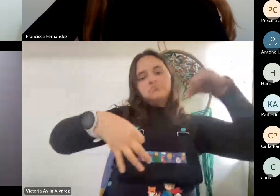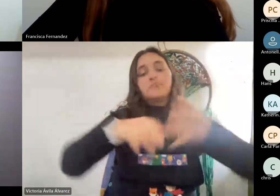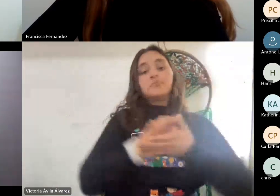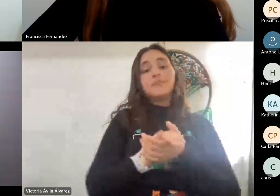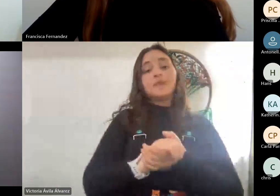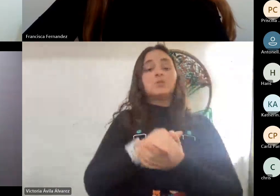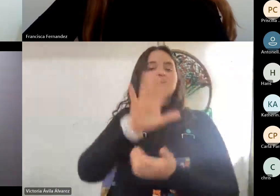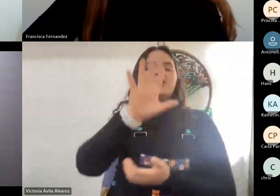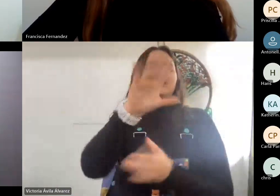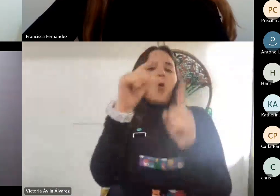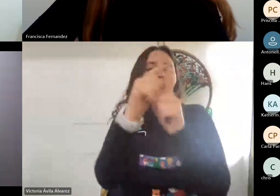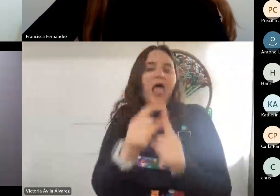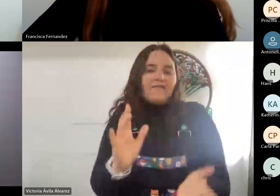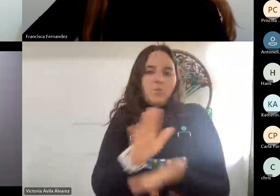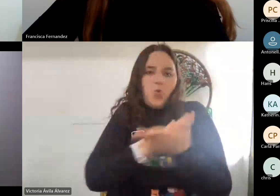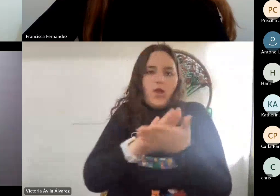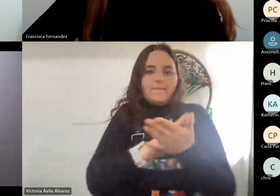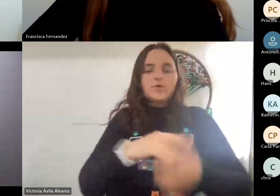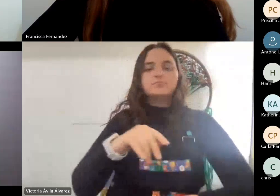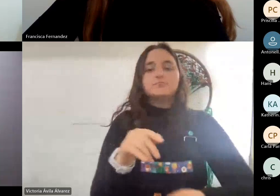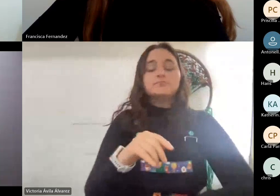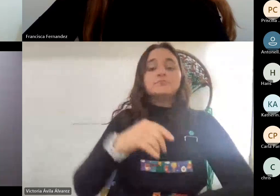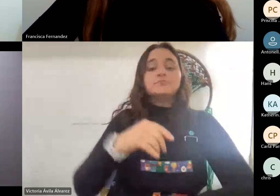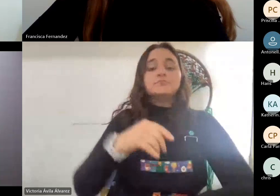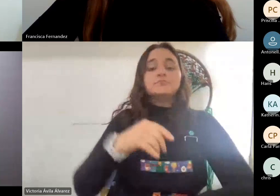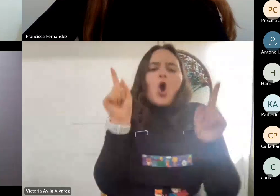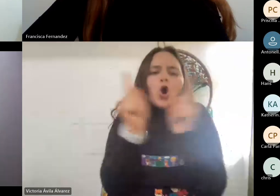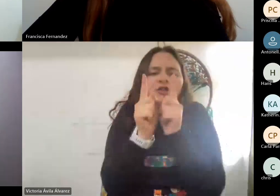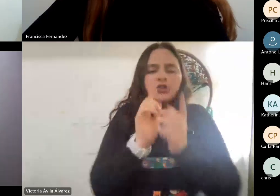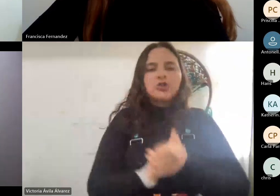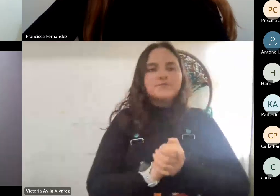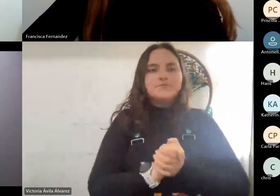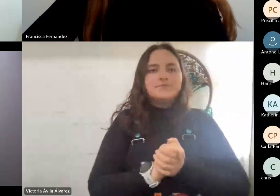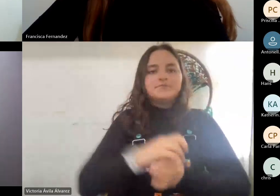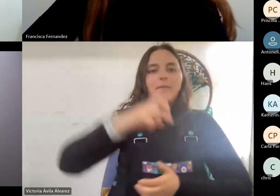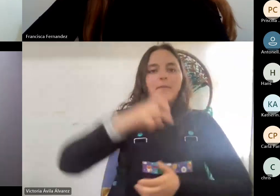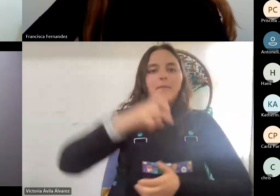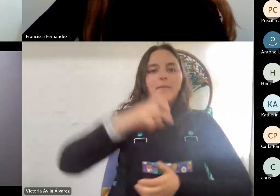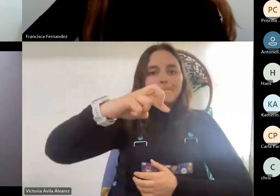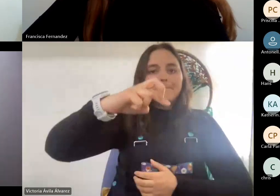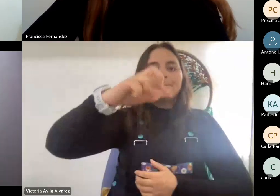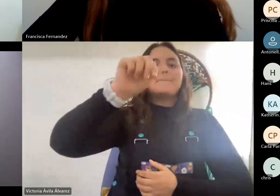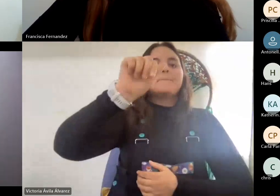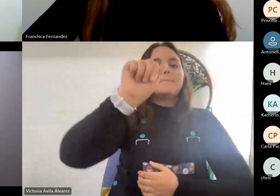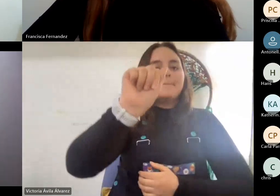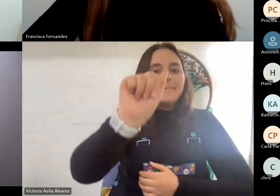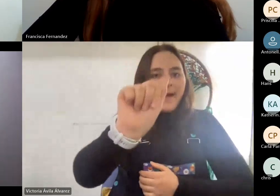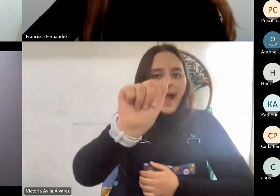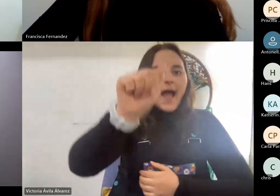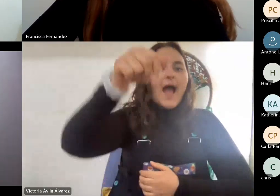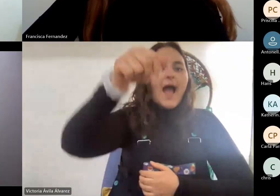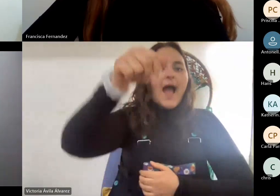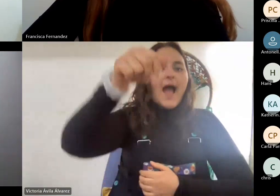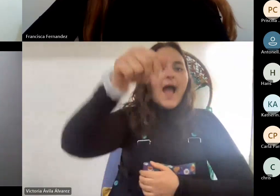por ejemplo, poner un juego, hacerlo como un juego, la palabra, por ejemplo, algo cortito,